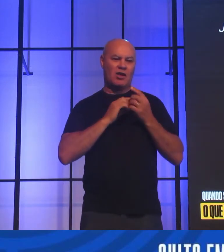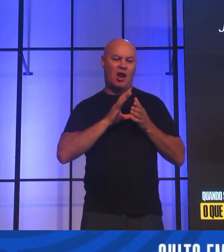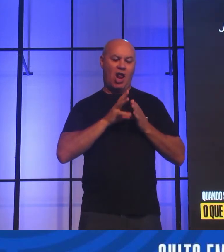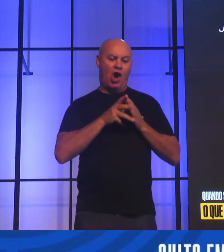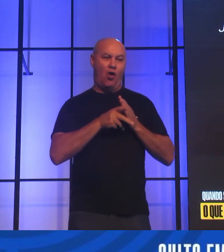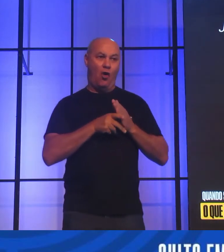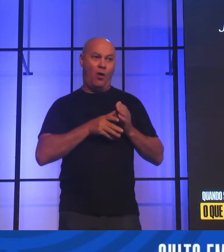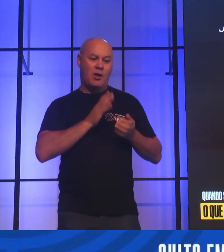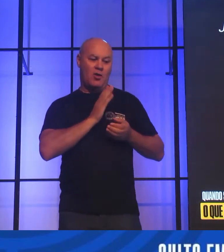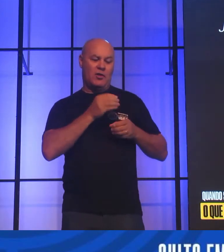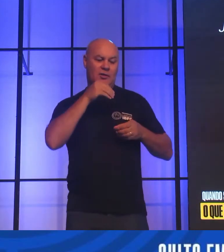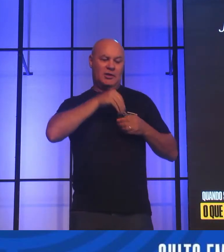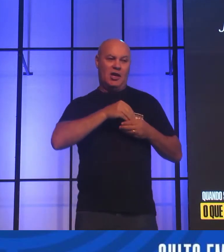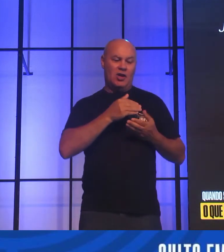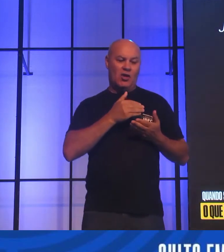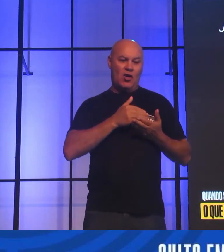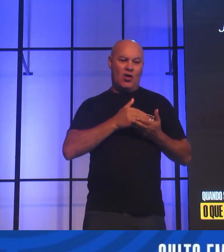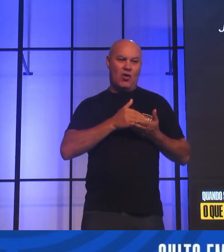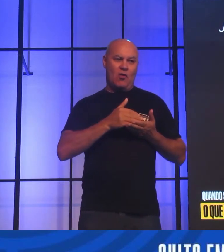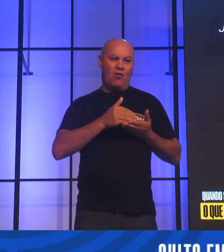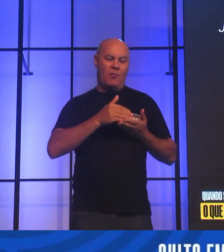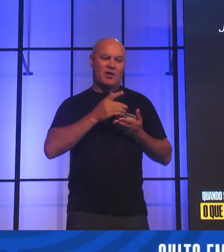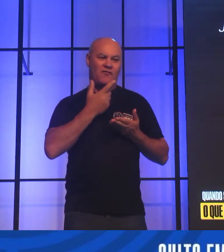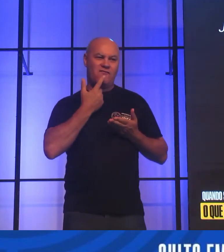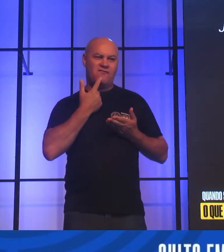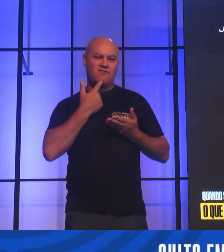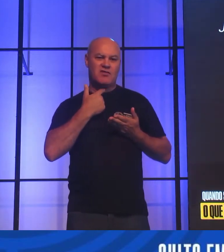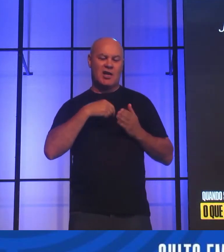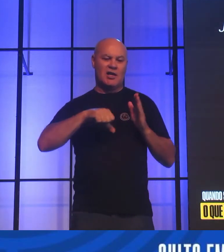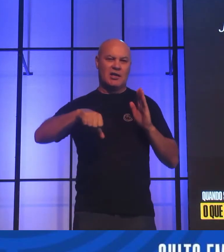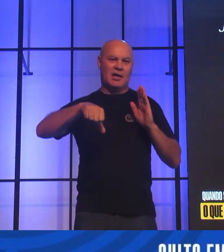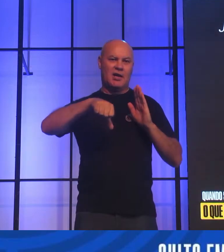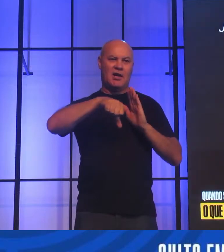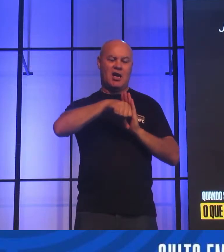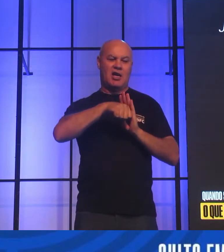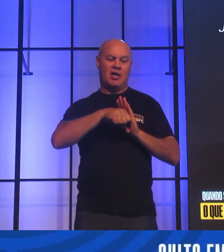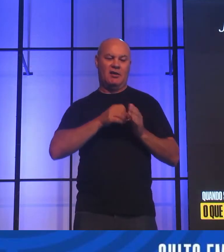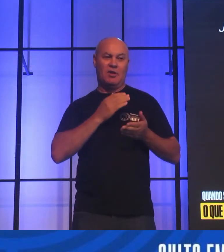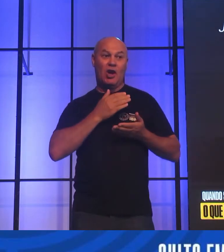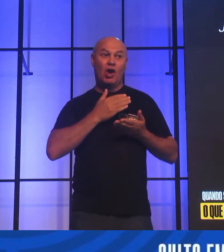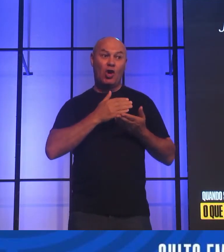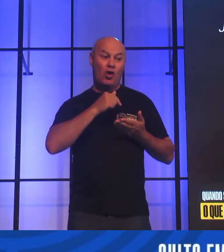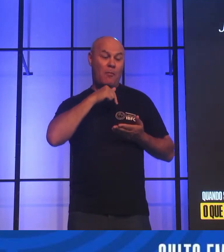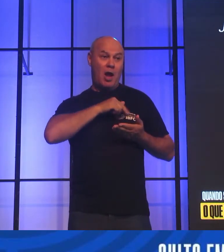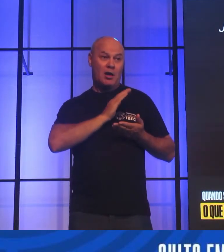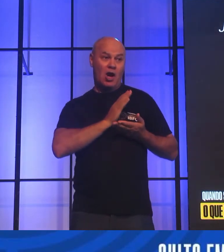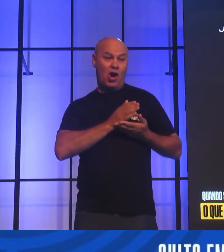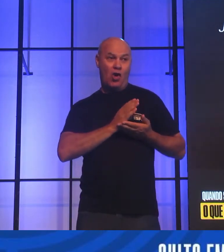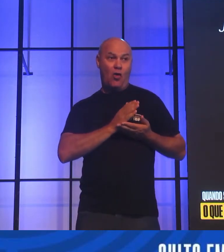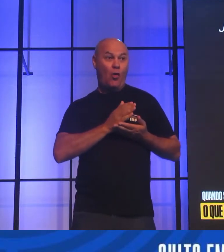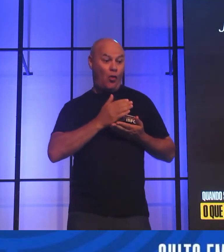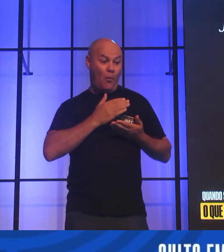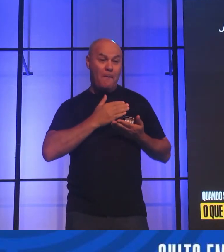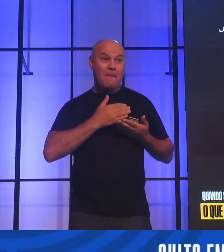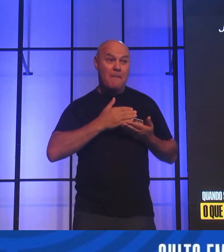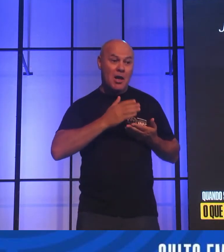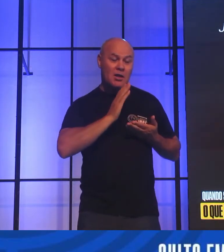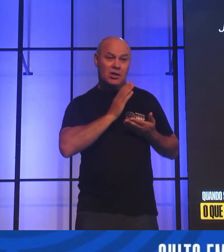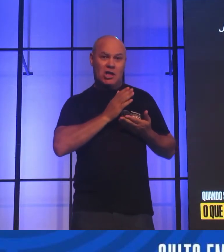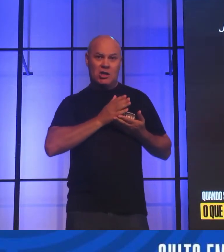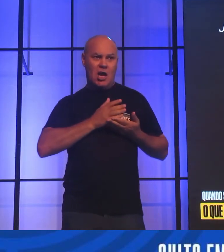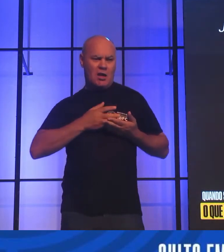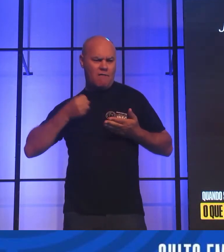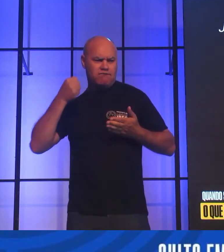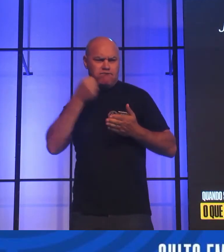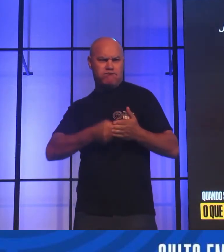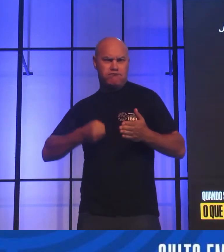de morte. A ira, a raiva, brava, pegar um porrete e bater, e dar um tiro, e quebrar, e botar o